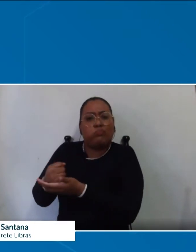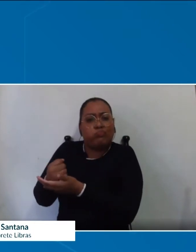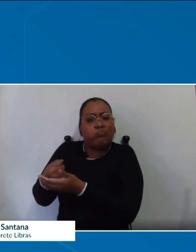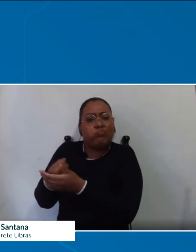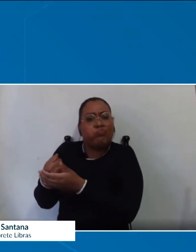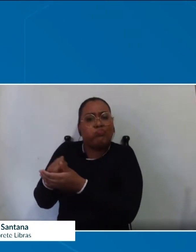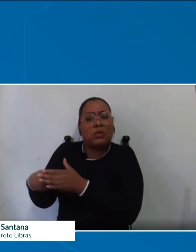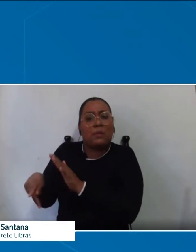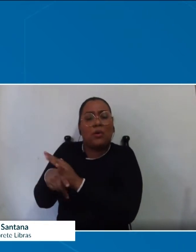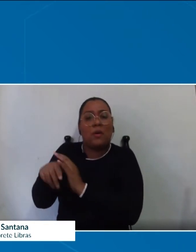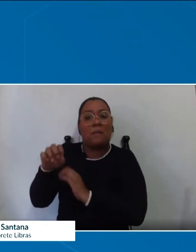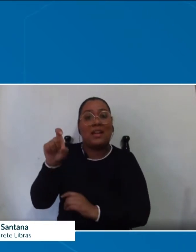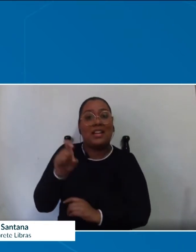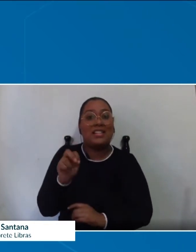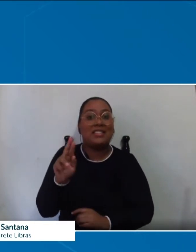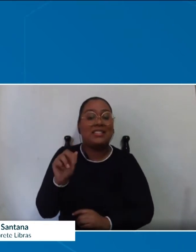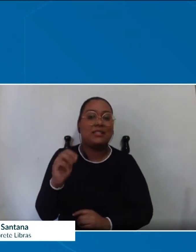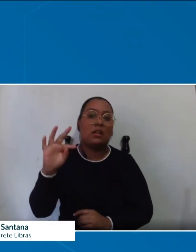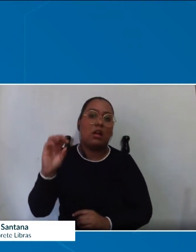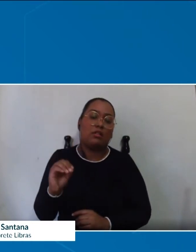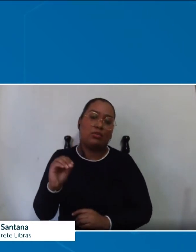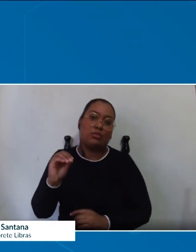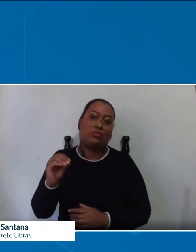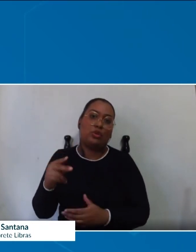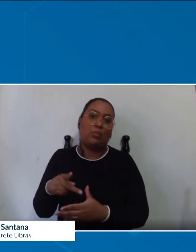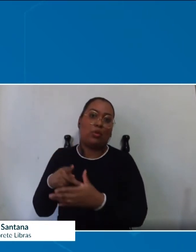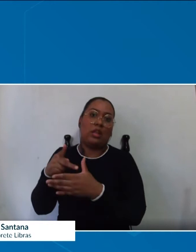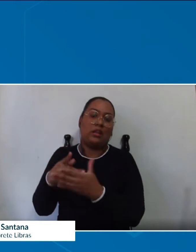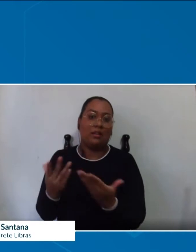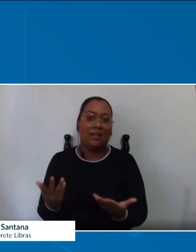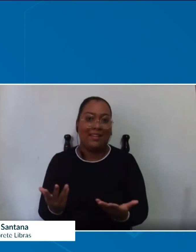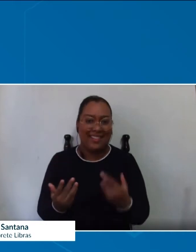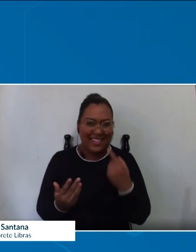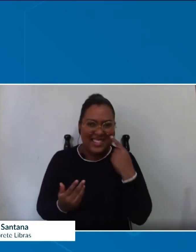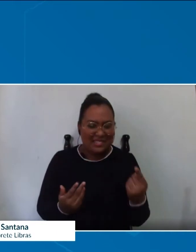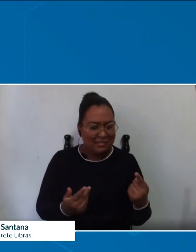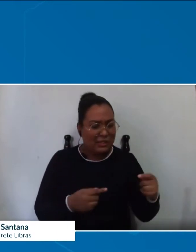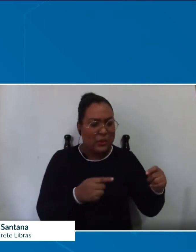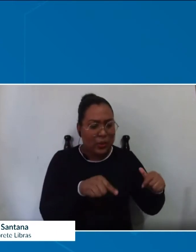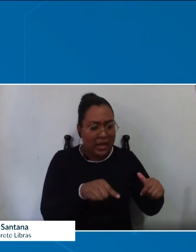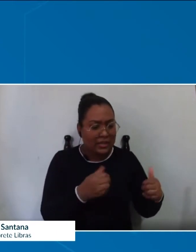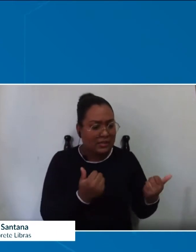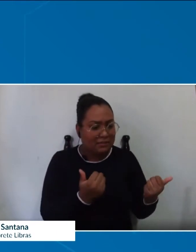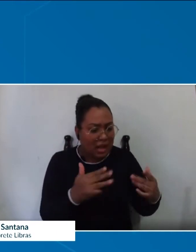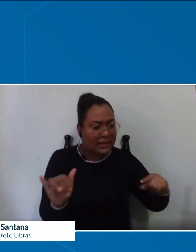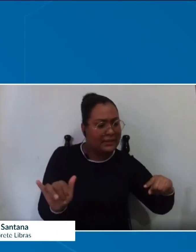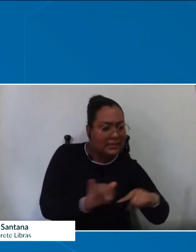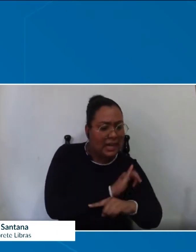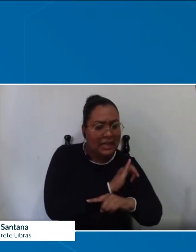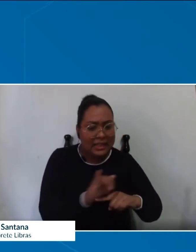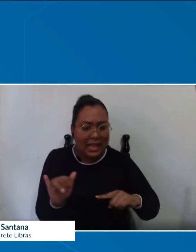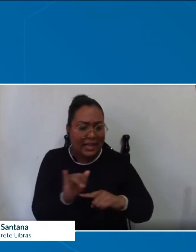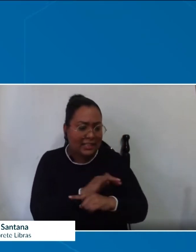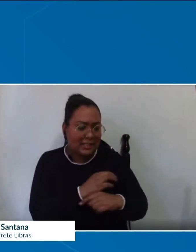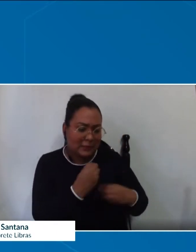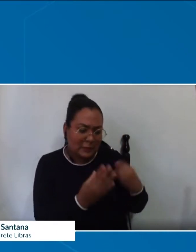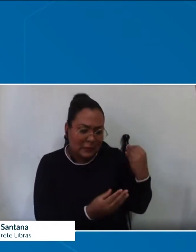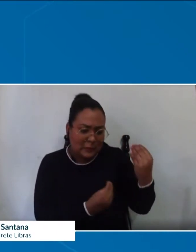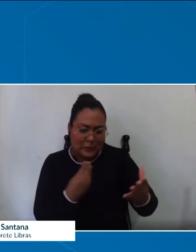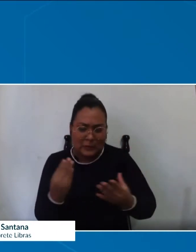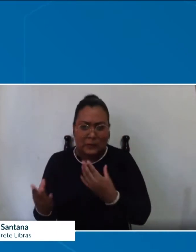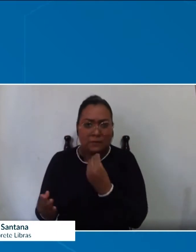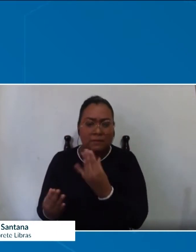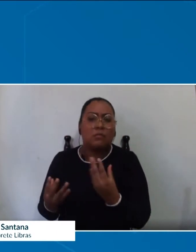feijão. Então, isso tudo, o que a gente faz é disponibilizar a tecnologia, e aí sim, e